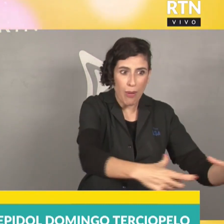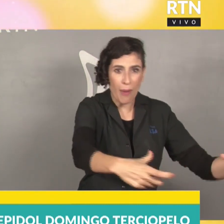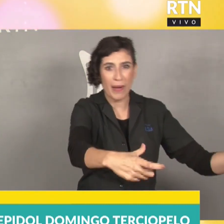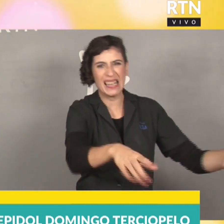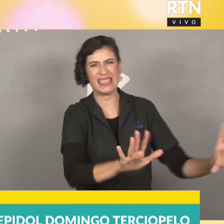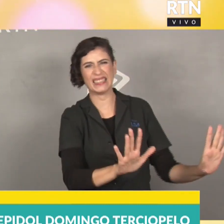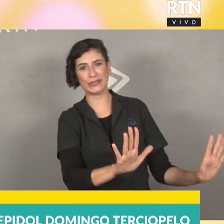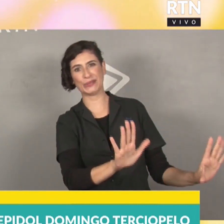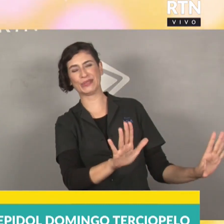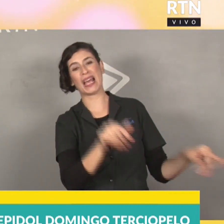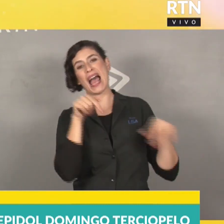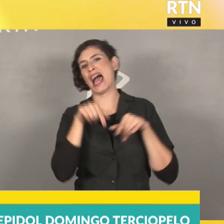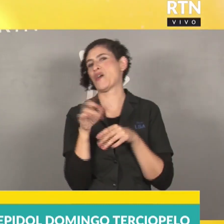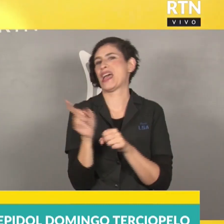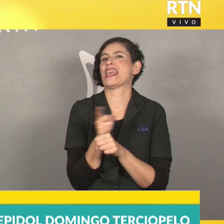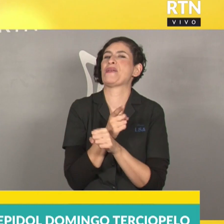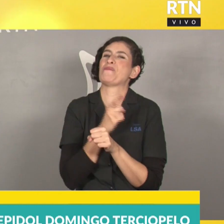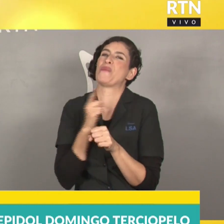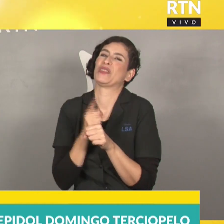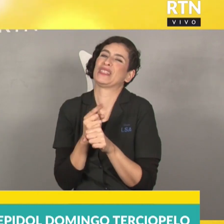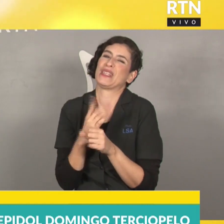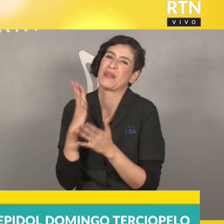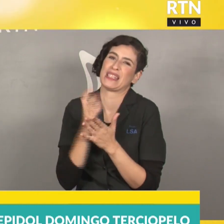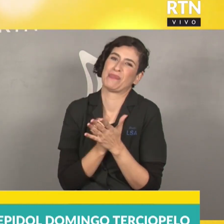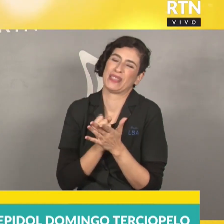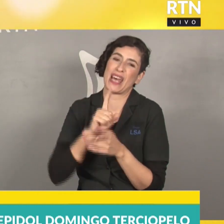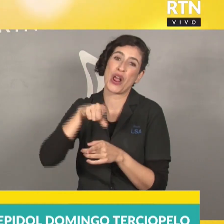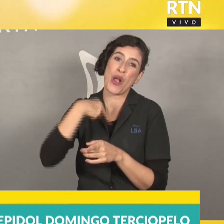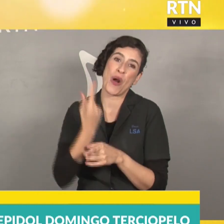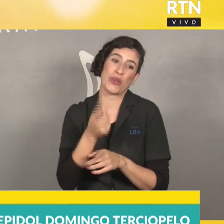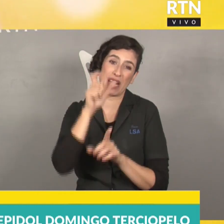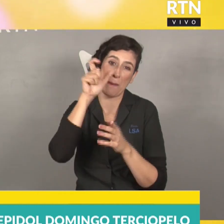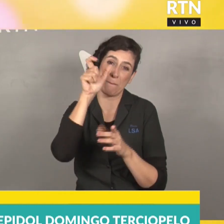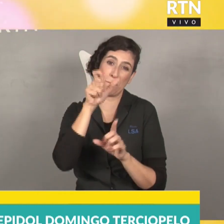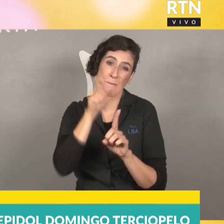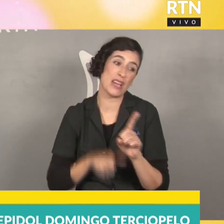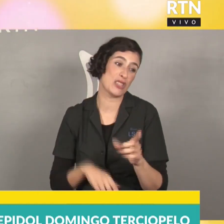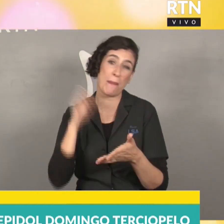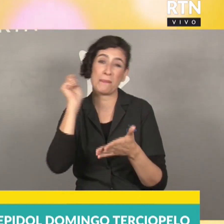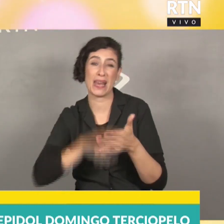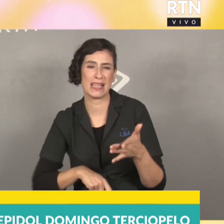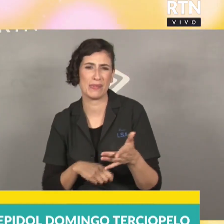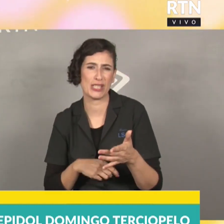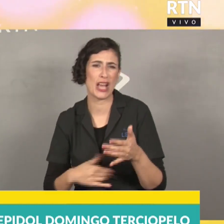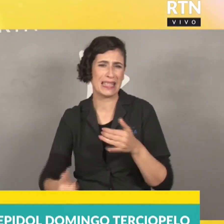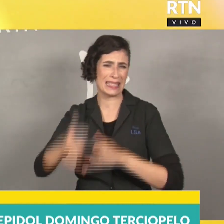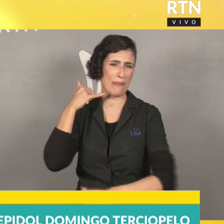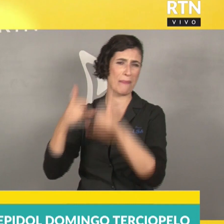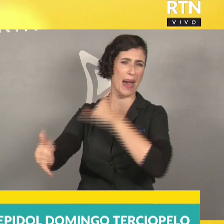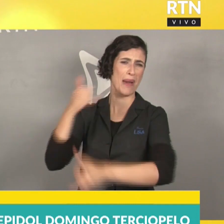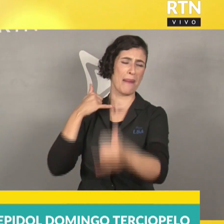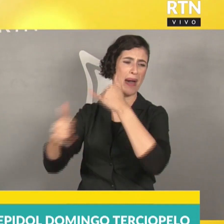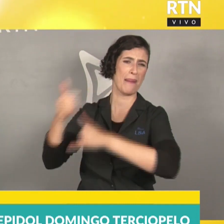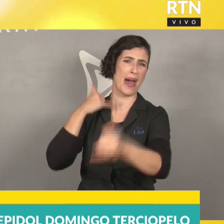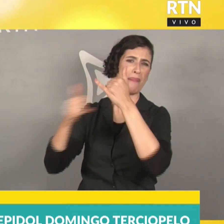Bien. Por lo tanto, no estamos recibiendo a nadie más, porque todos los días nos llaman. Claro. Tenés un lugar, tengo, no sé, alguna